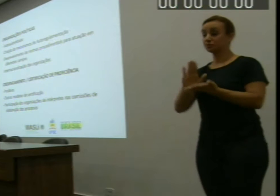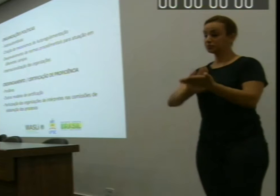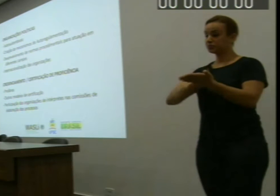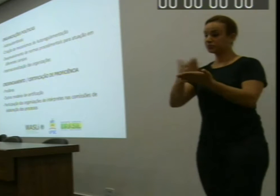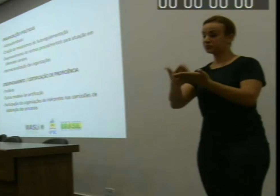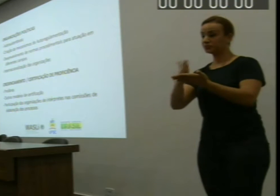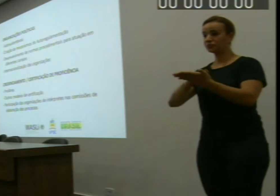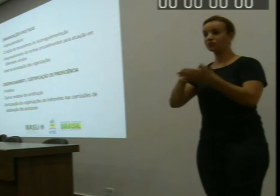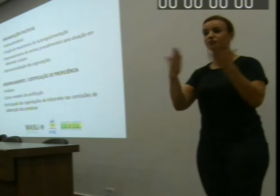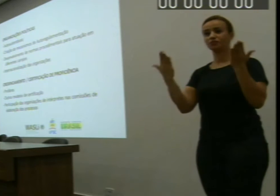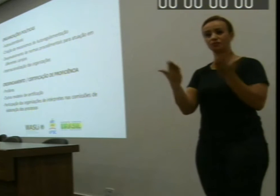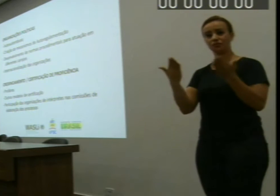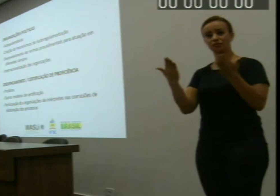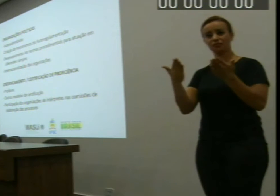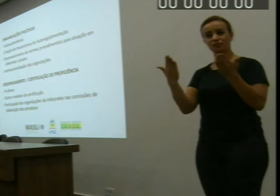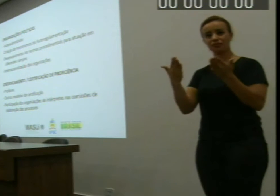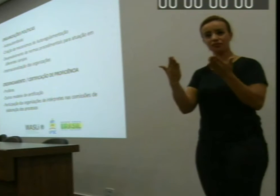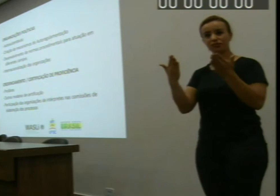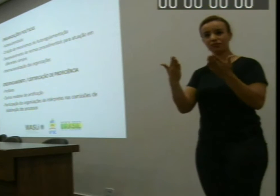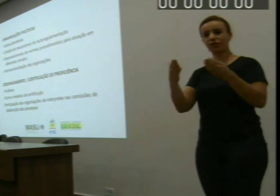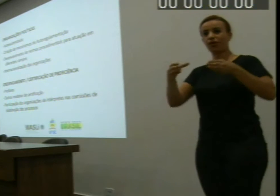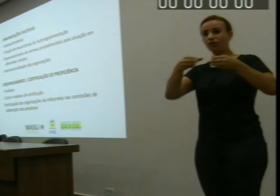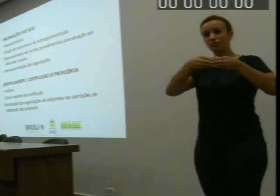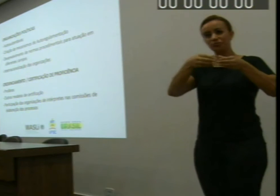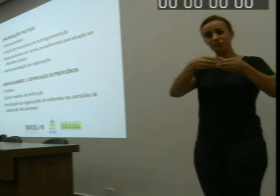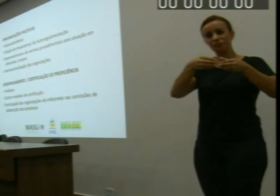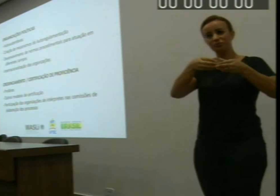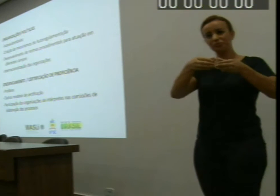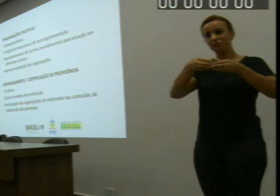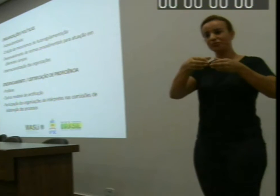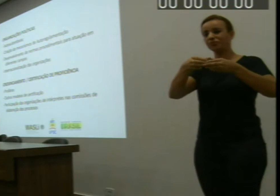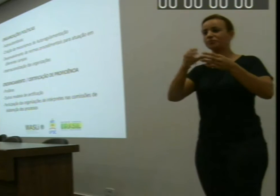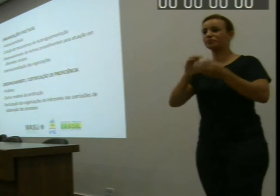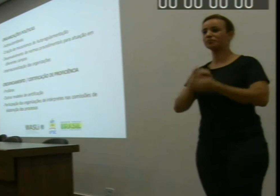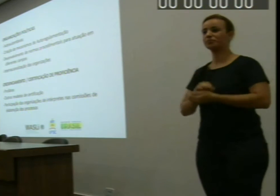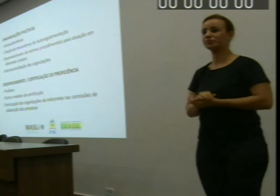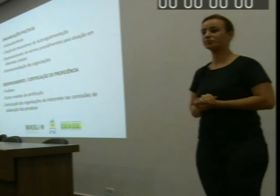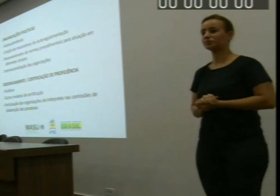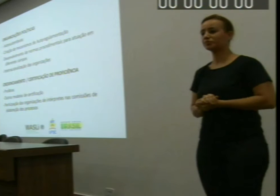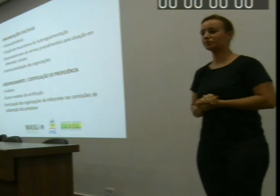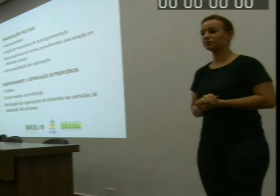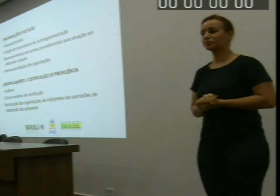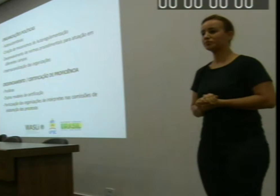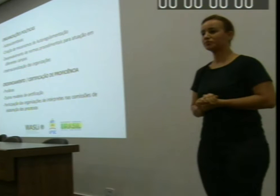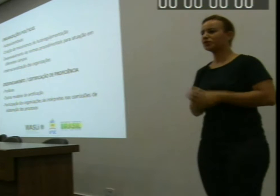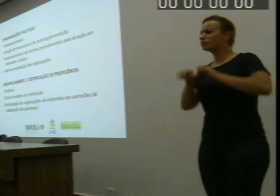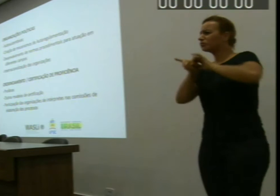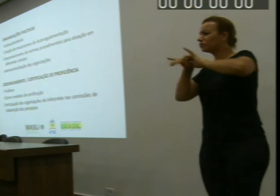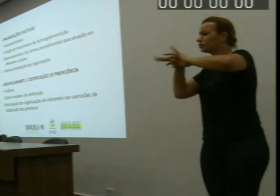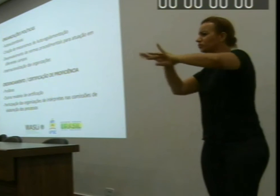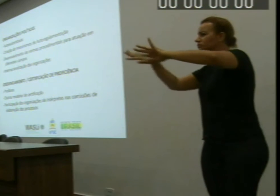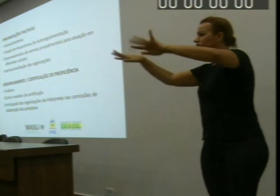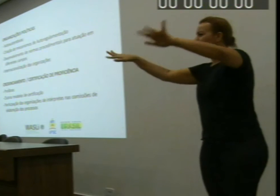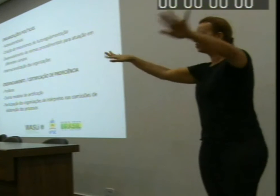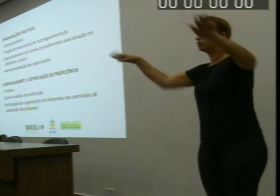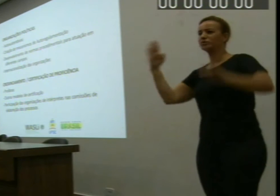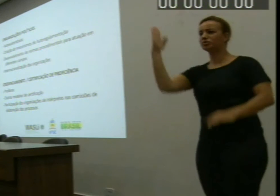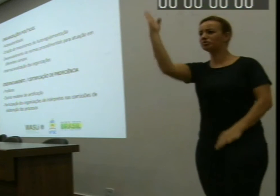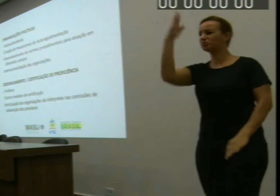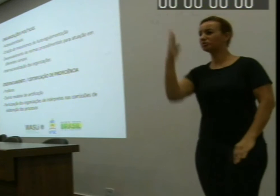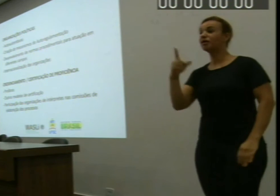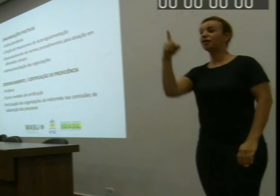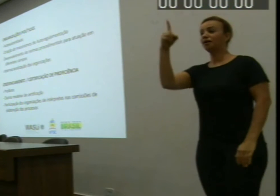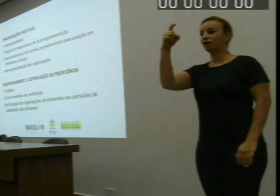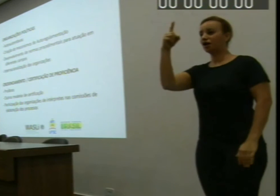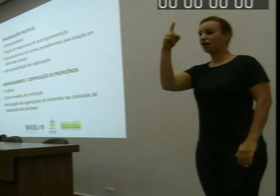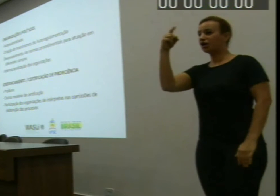agora nas centrais de intérpretes né Ah que tão espalhadas por todo o Brasil Dourados vai